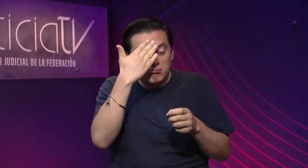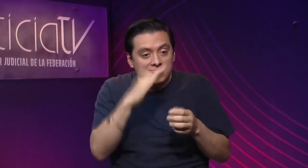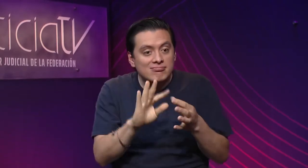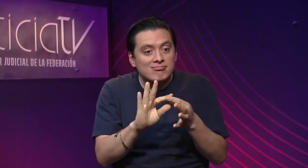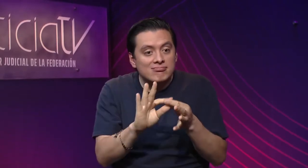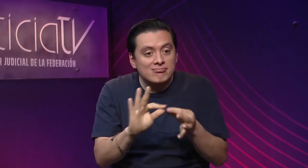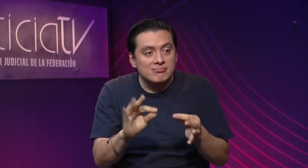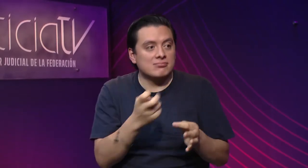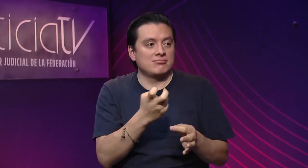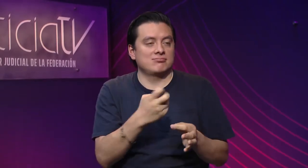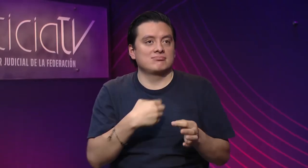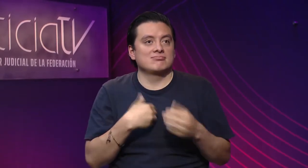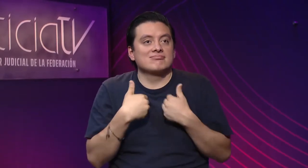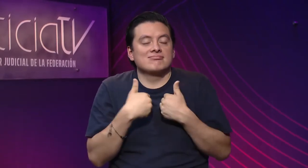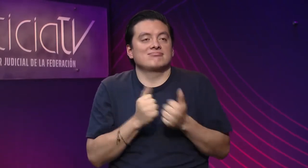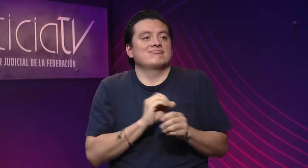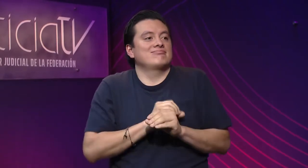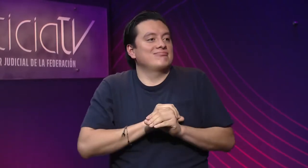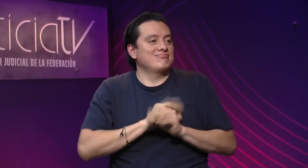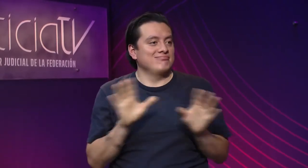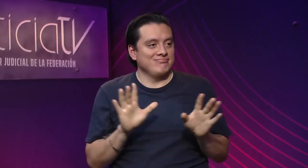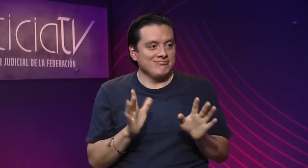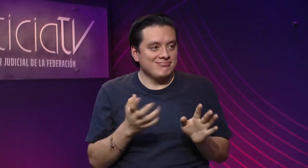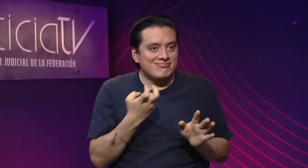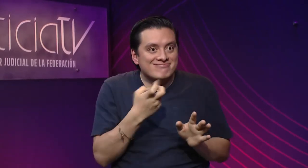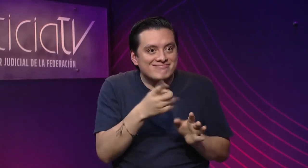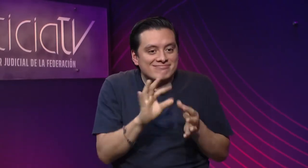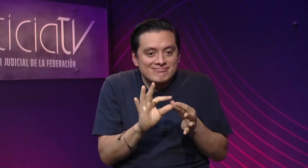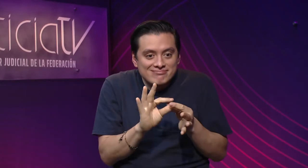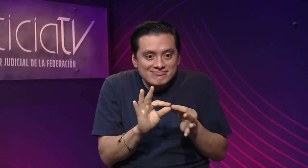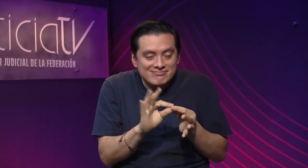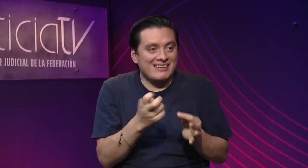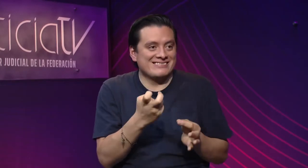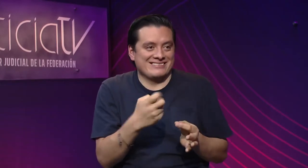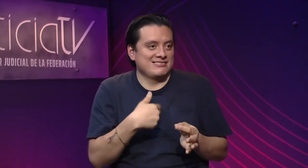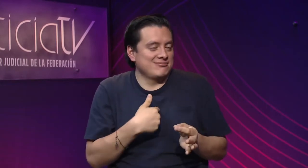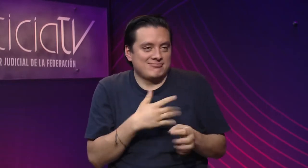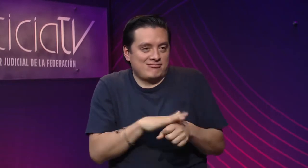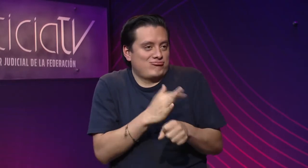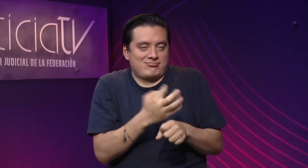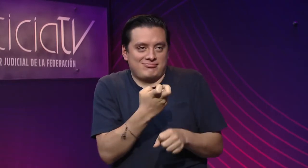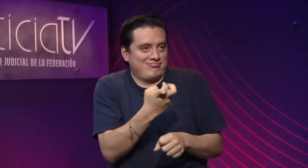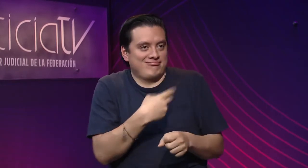robótica y como él tenía conocimientos de lo que se estaba hablando, pues a mí me quedaba completamente claro. La explicación era